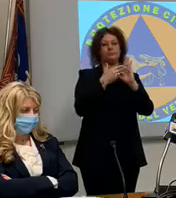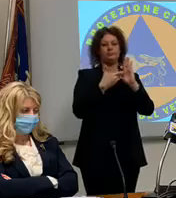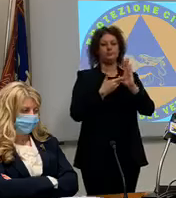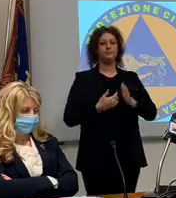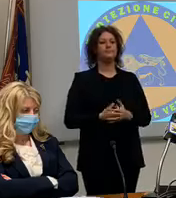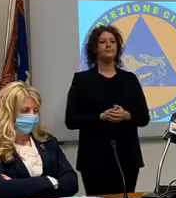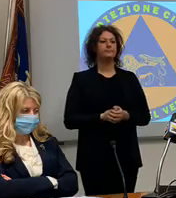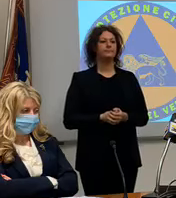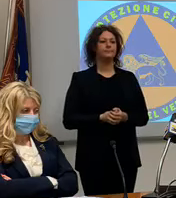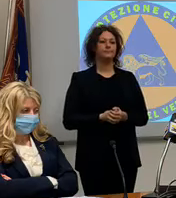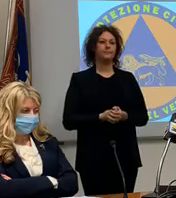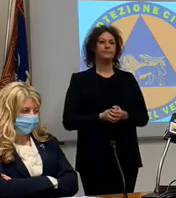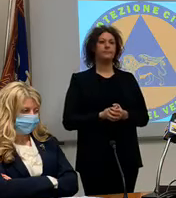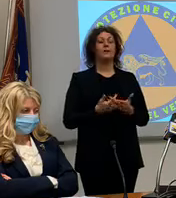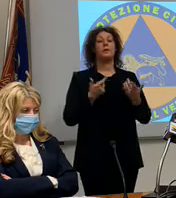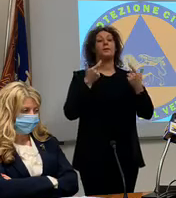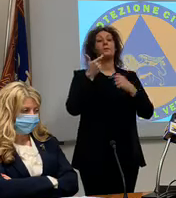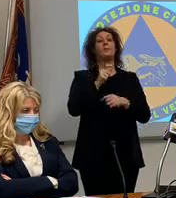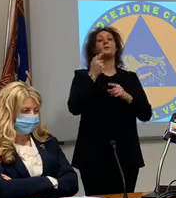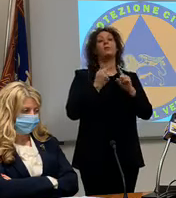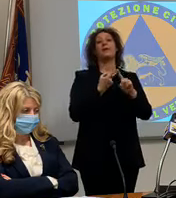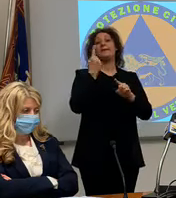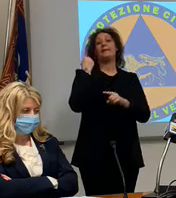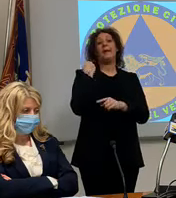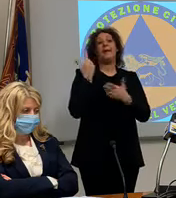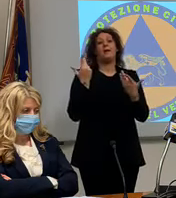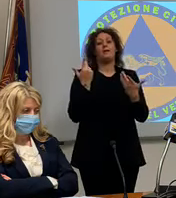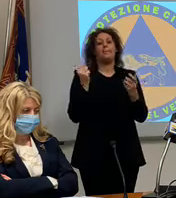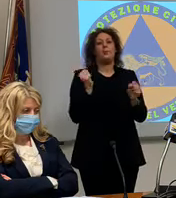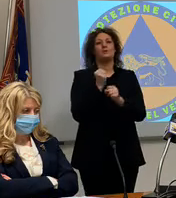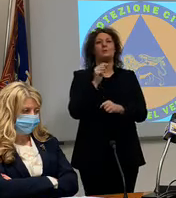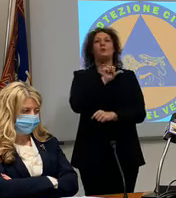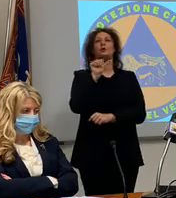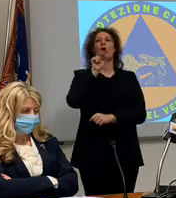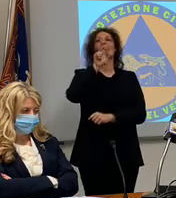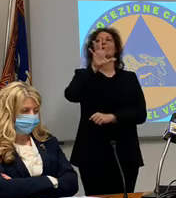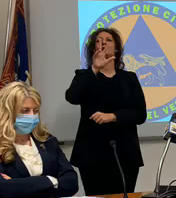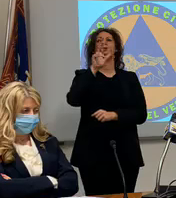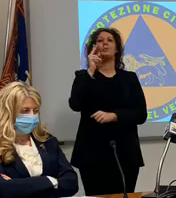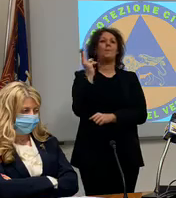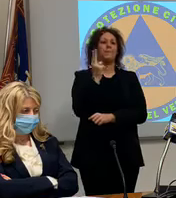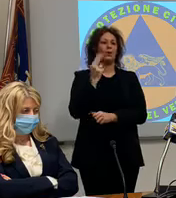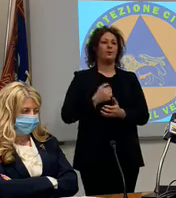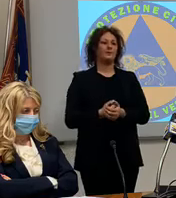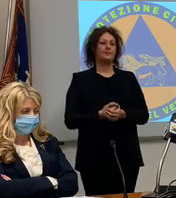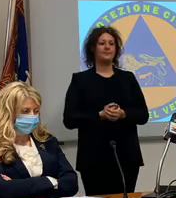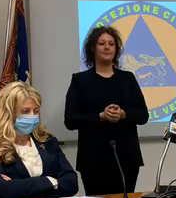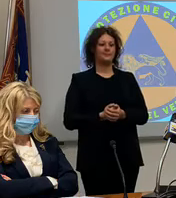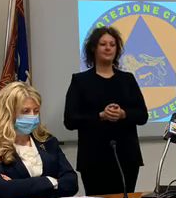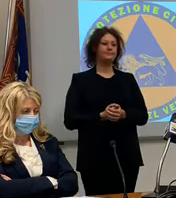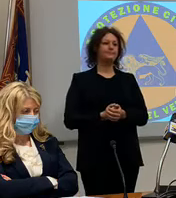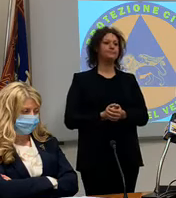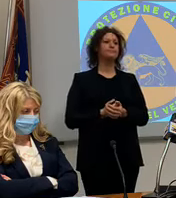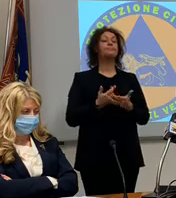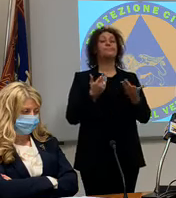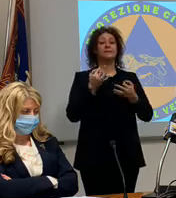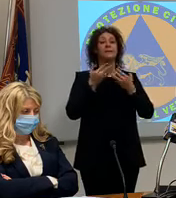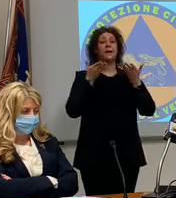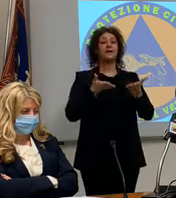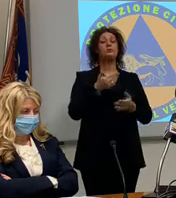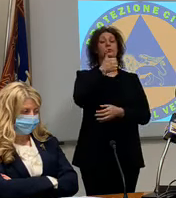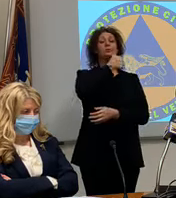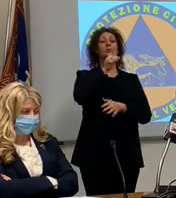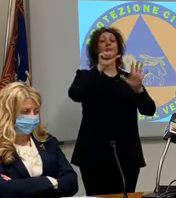facendo perché è logico che ieri non potevamo AV solo 25 decessi quindi sono 165 ma vi